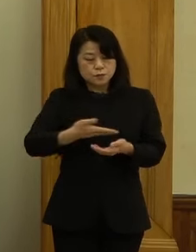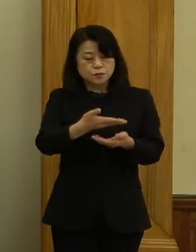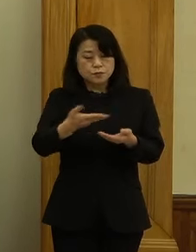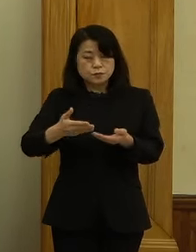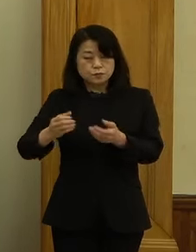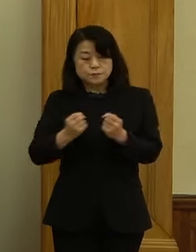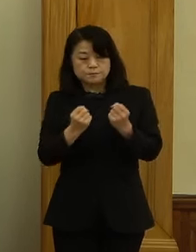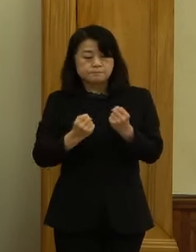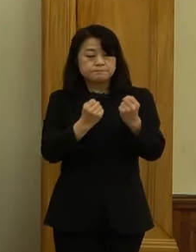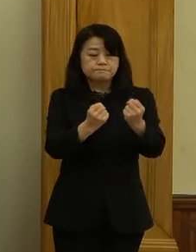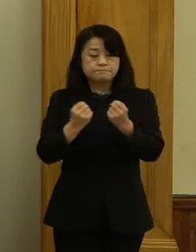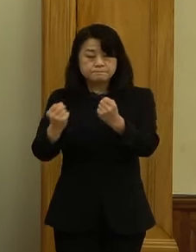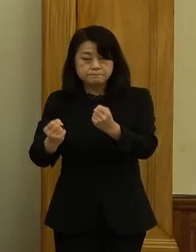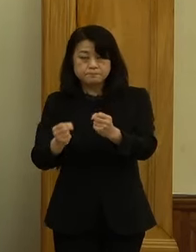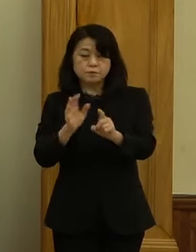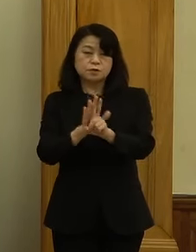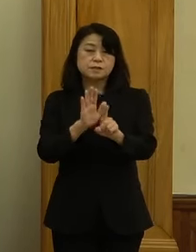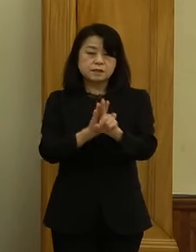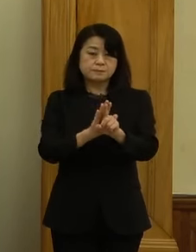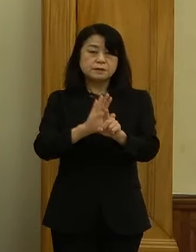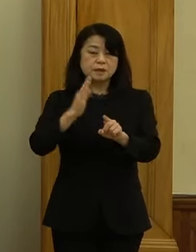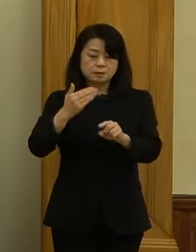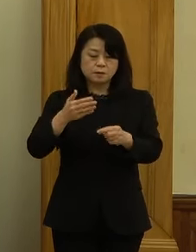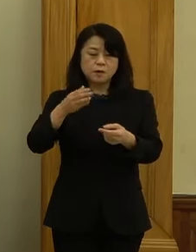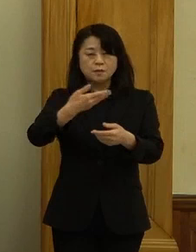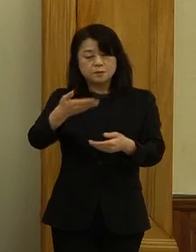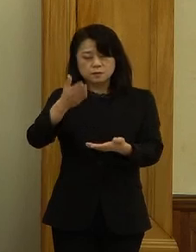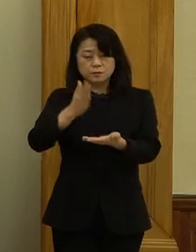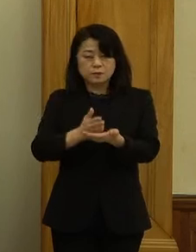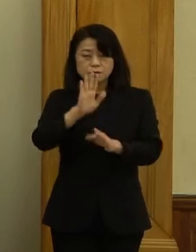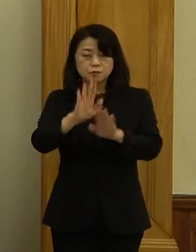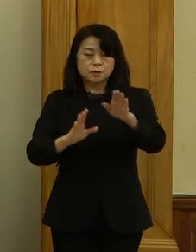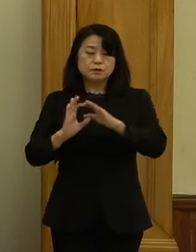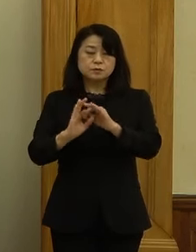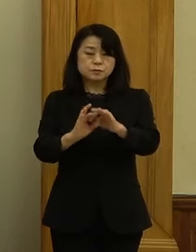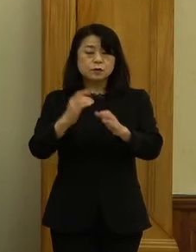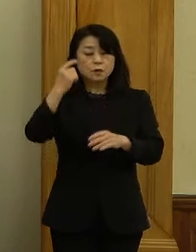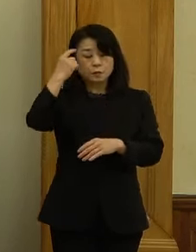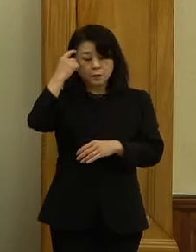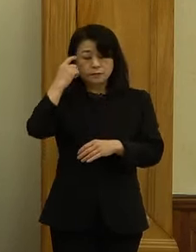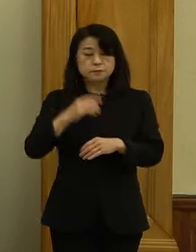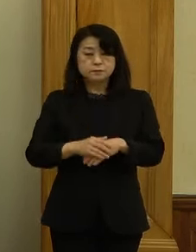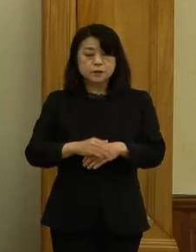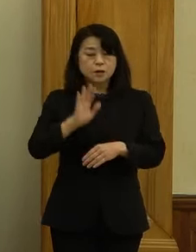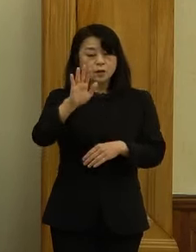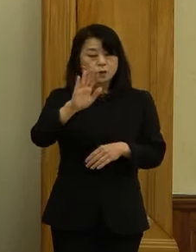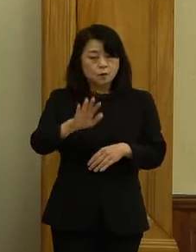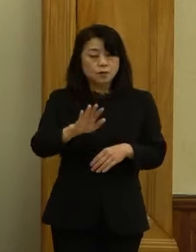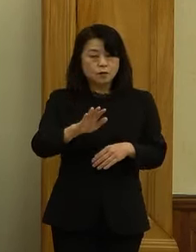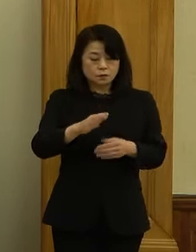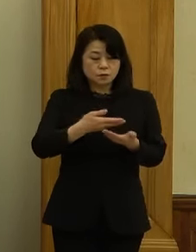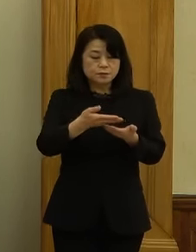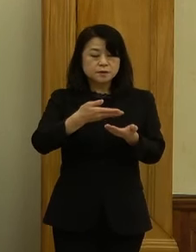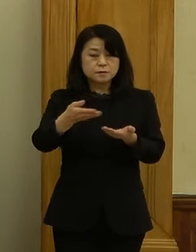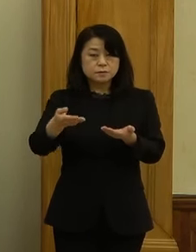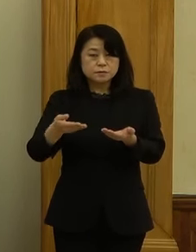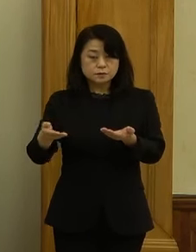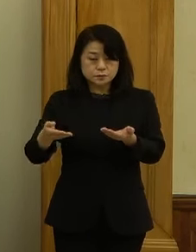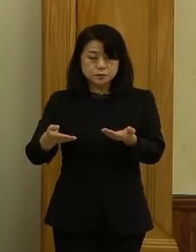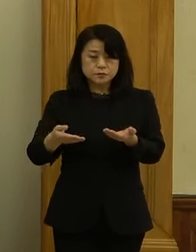断水はもうしばらくかかると見込まれていますえ現では今後も日の排水拠点であります